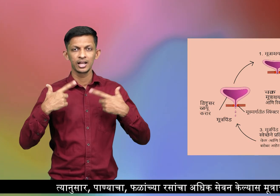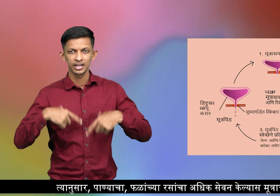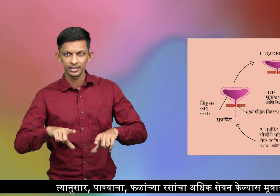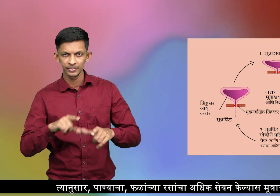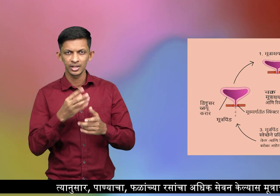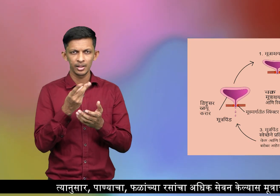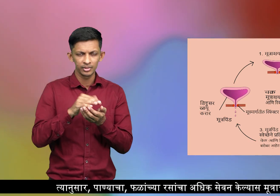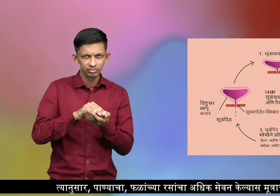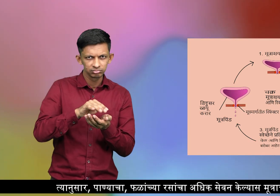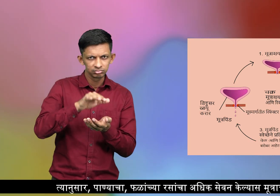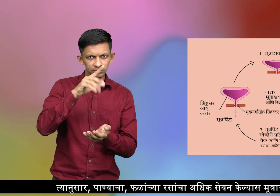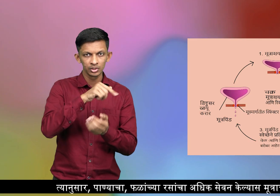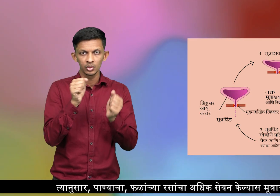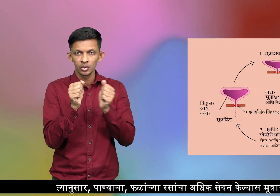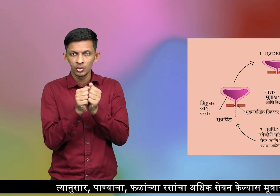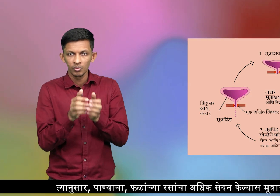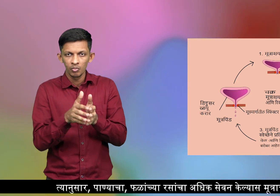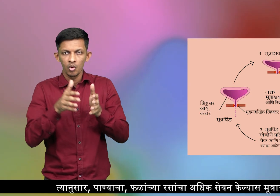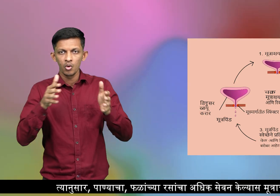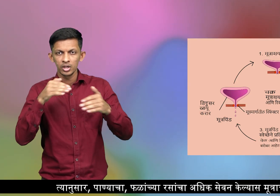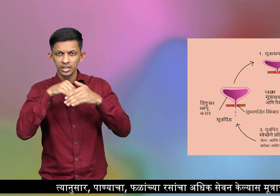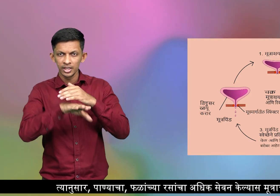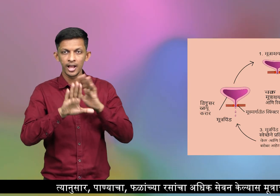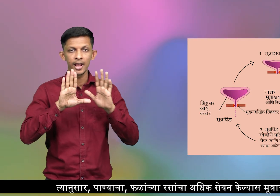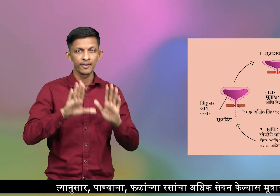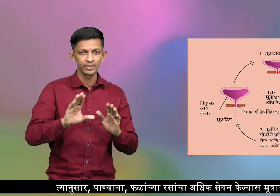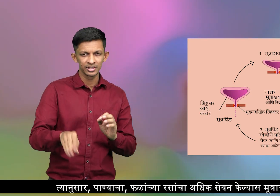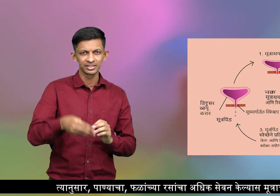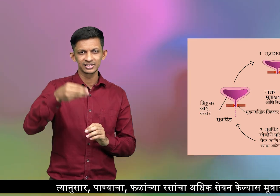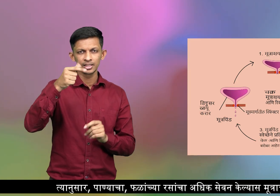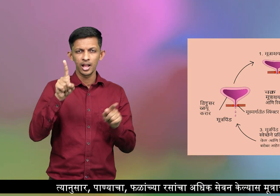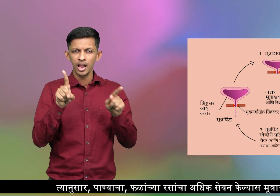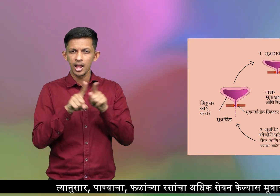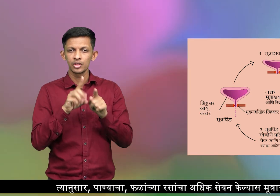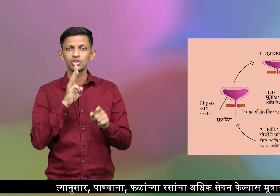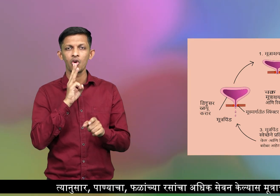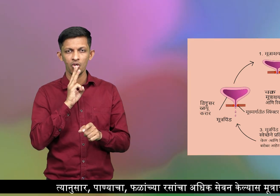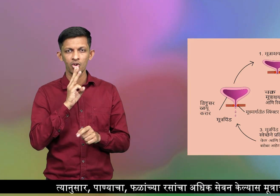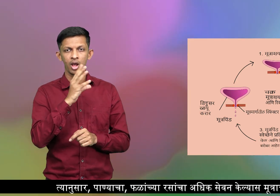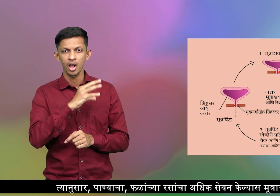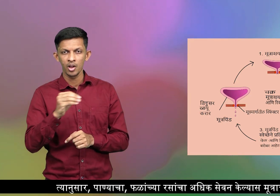त्यानुसार पाण्याचा, फळांच्या रसांचा अधिक सेवन केल्यास मूत्राचे प्रमाण वाढते,